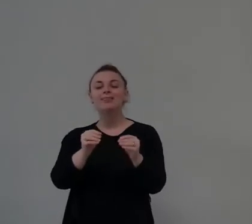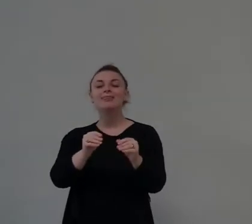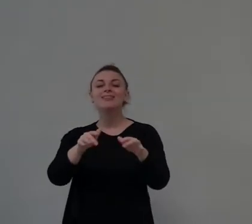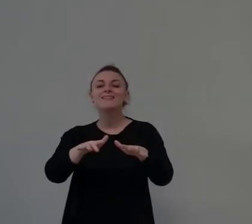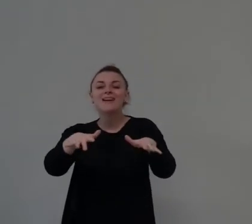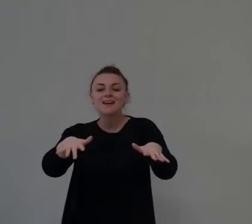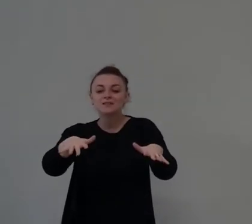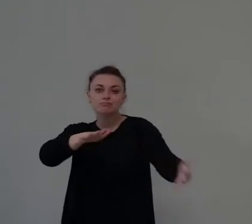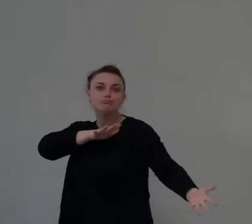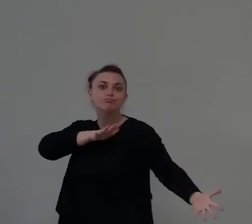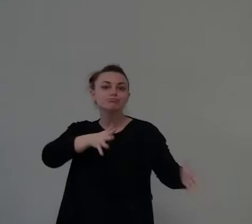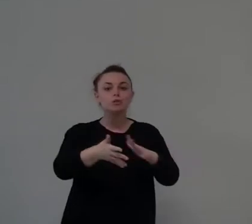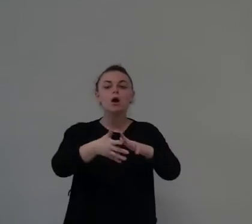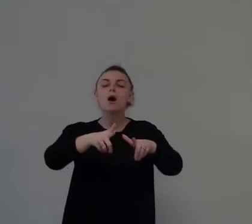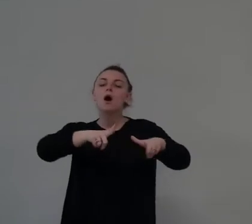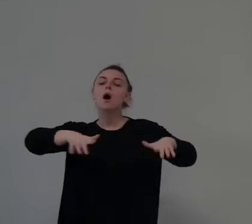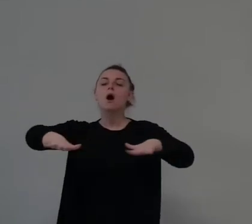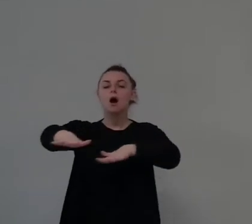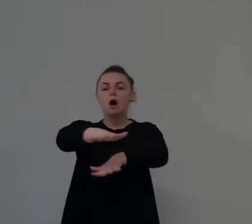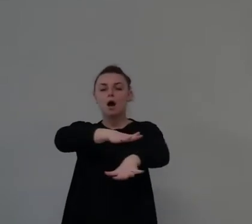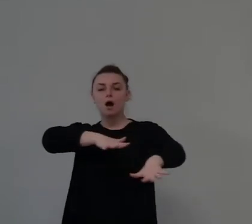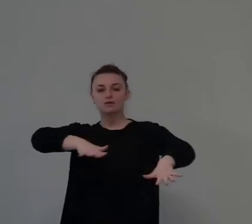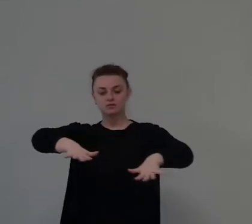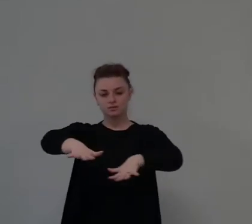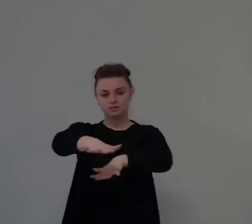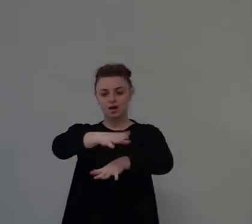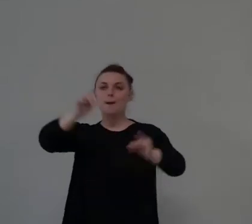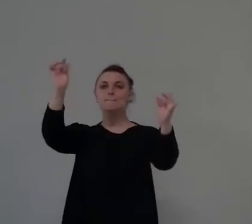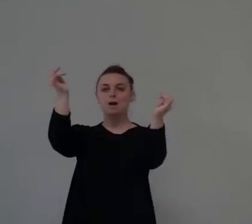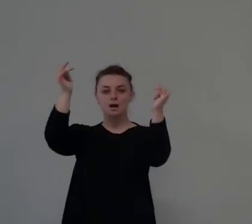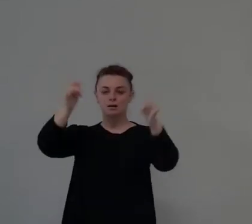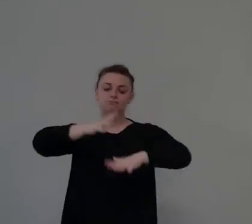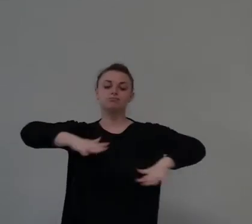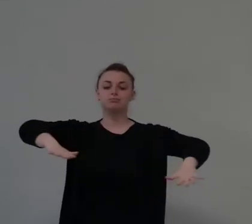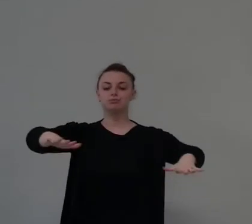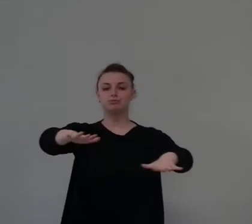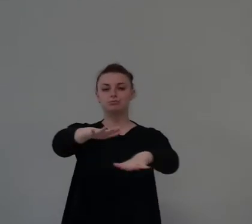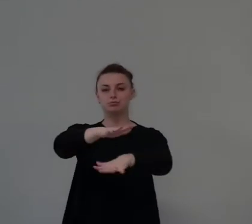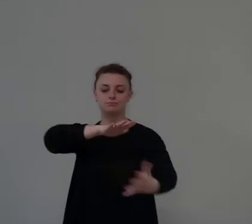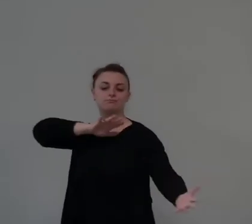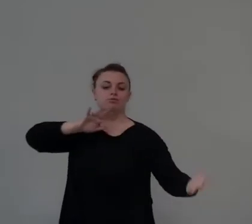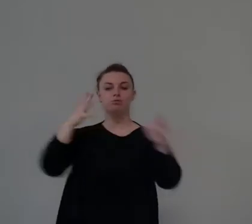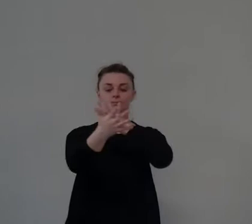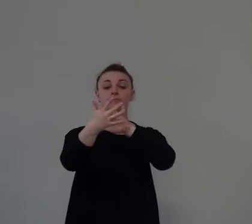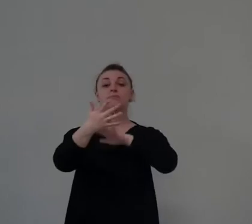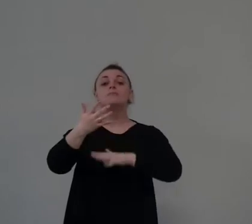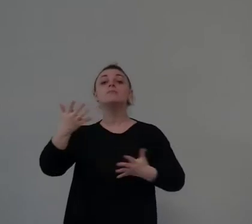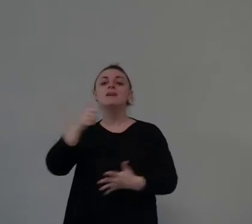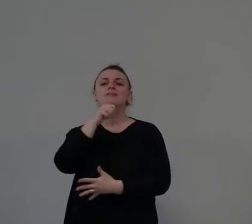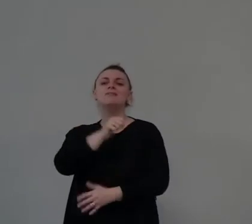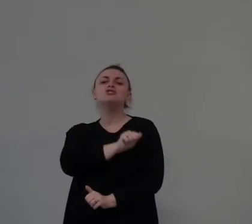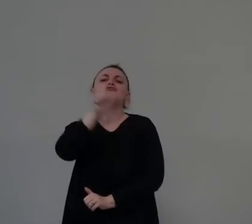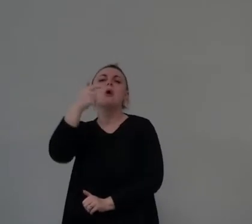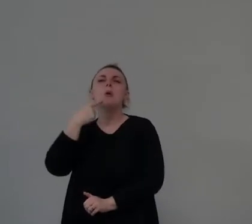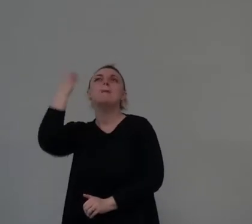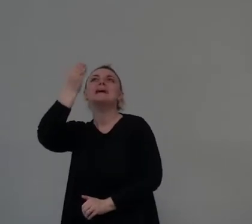così, con uno schiocco delle dita, e nemmeno con lo schiocco gli sarebbe servito. Bastava che pensava di trasformare,